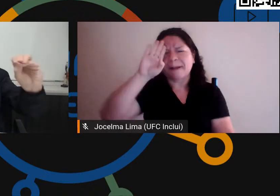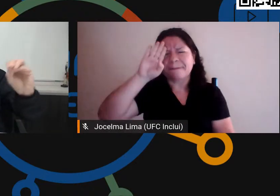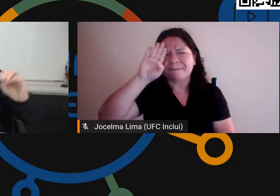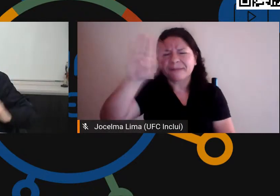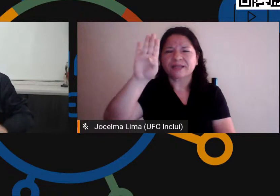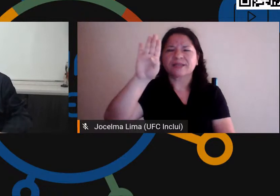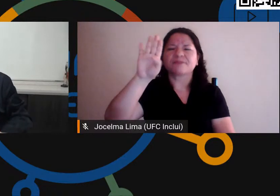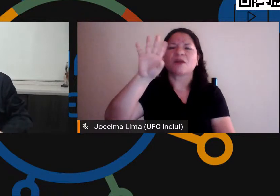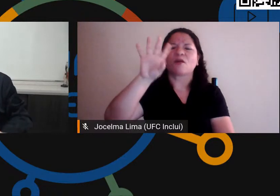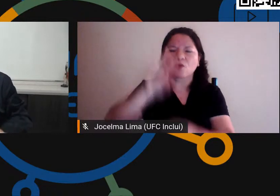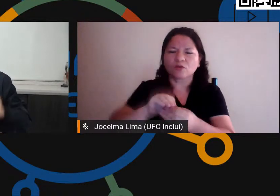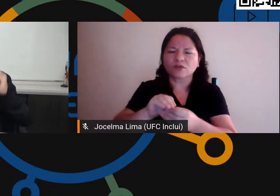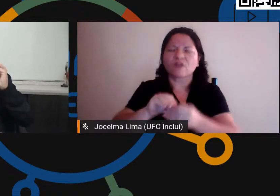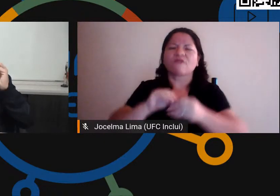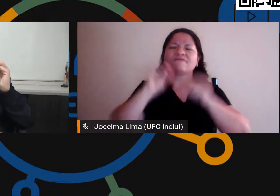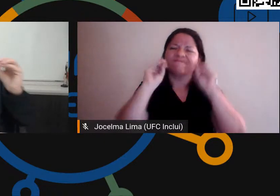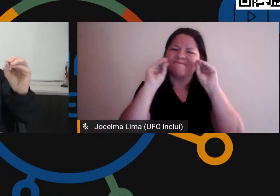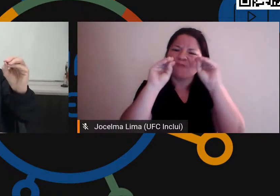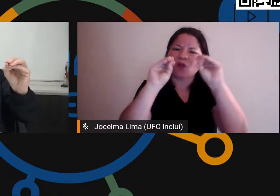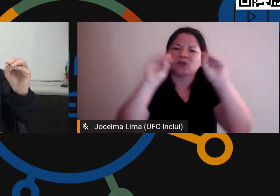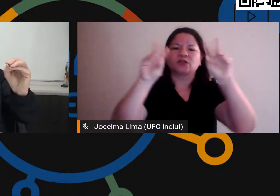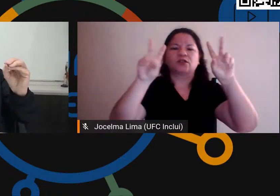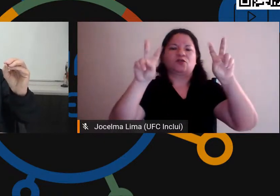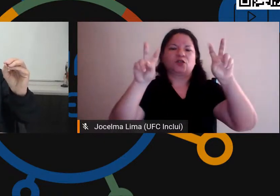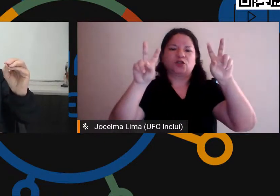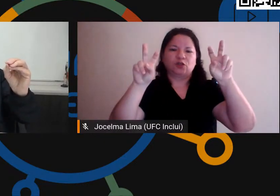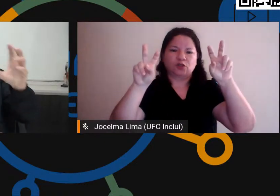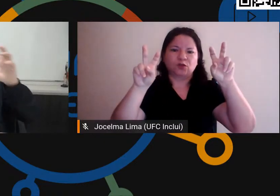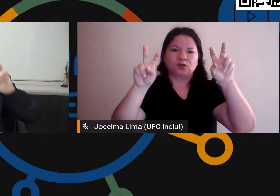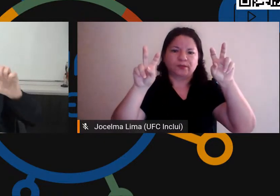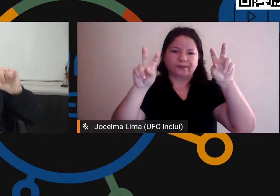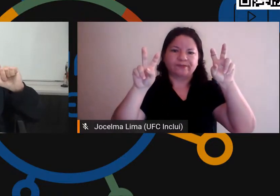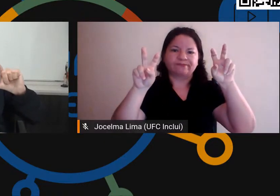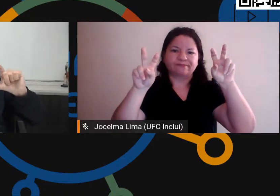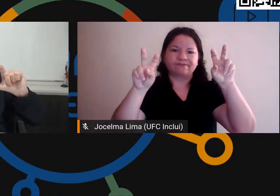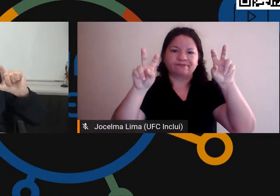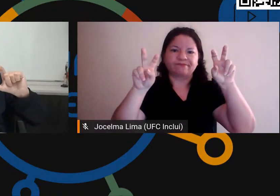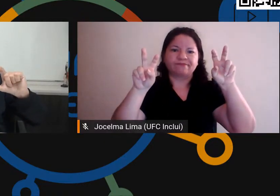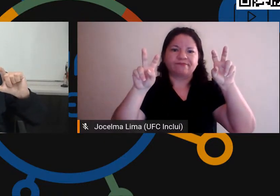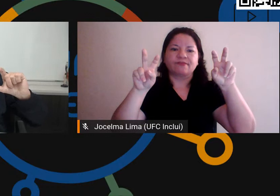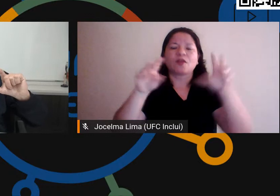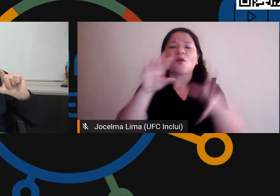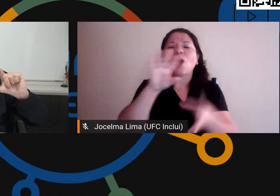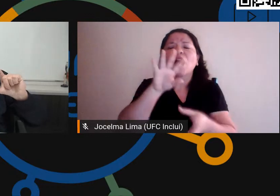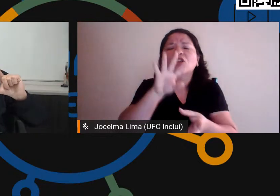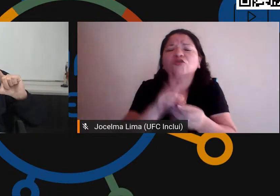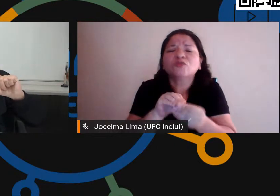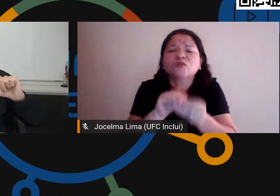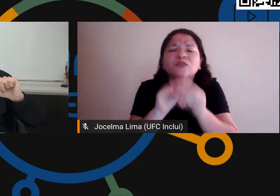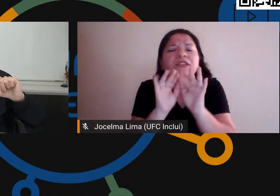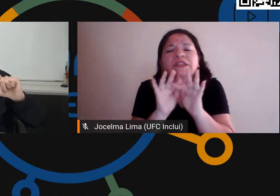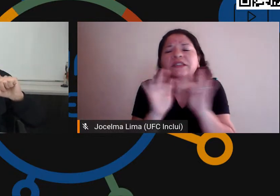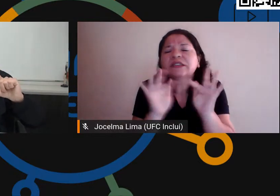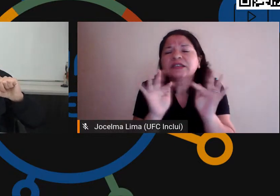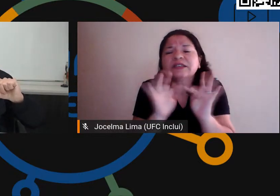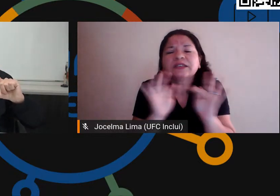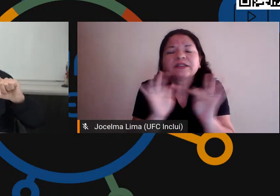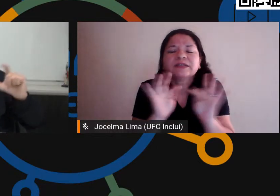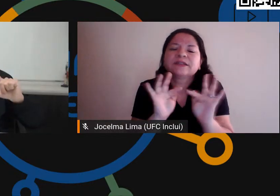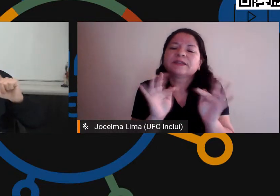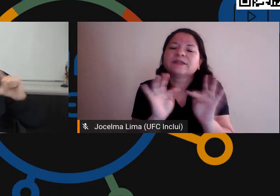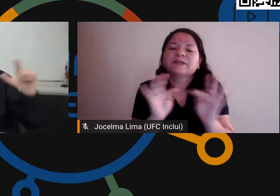no título do trabalho, de forma afirmativa. Faça um resuminho que permita, curto para